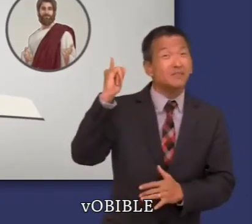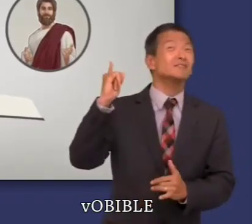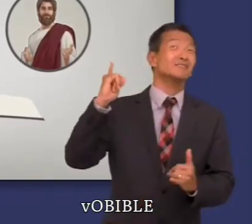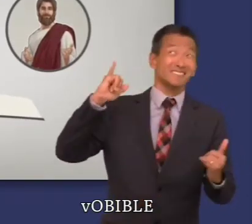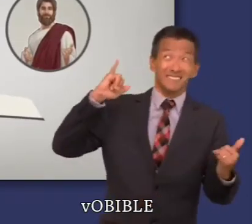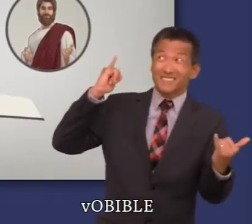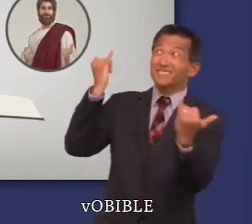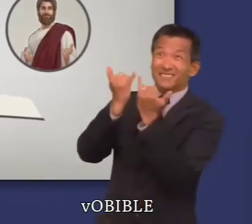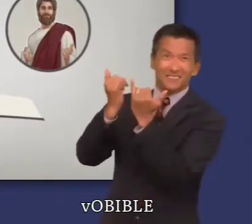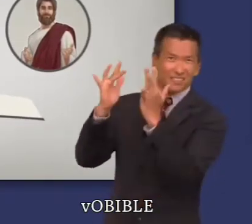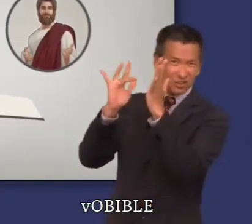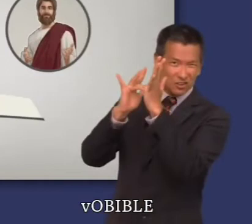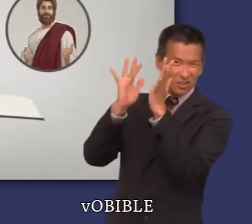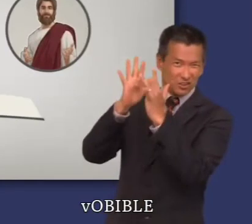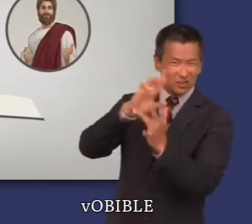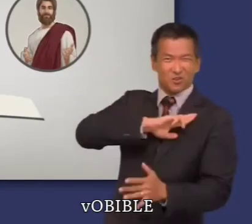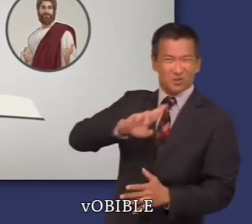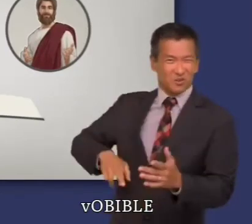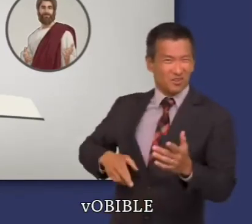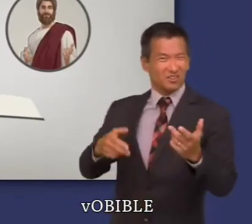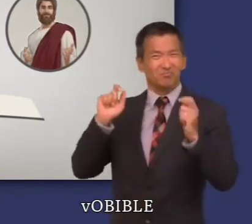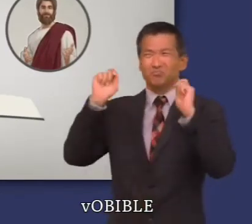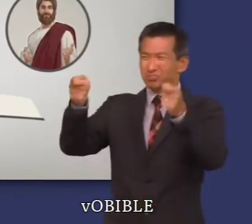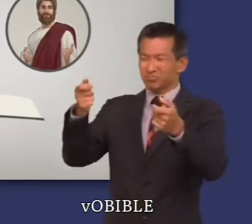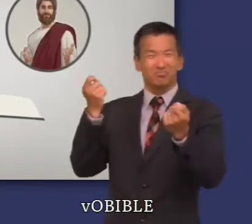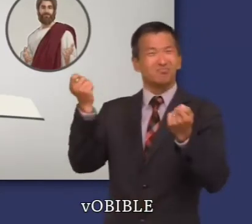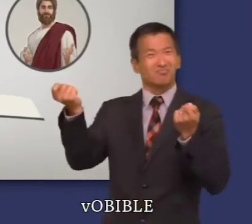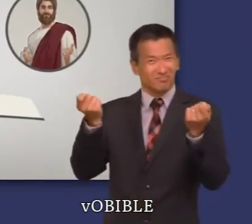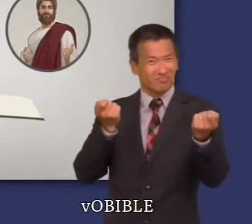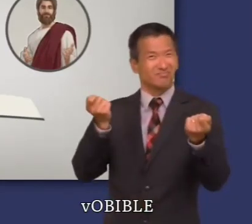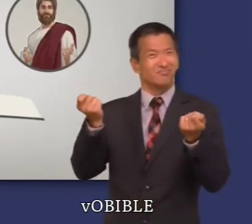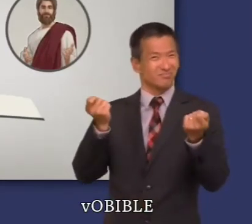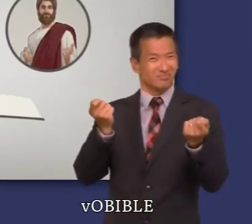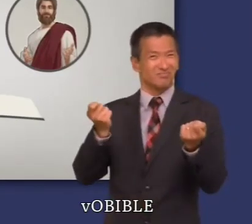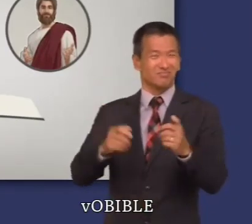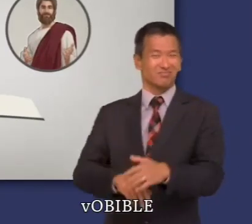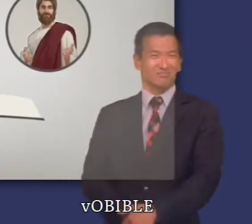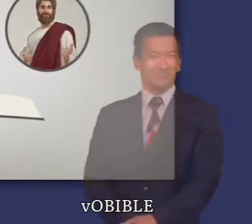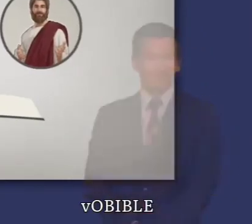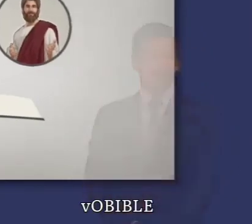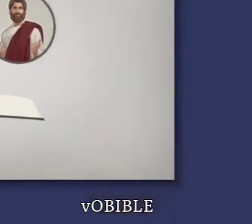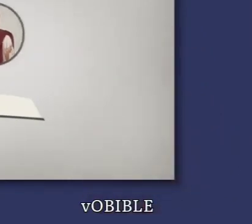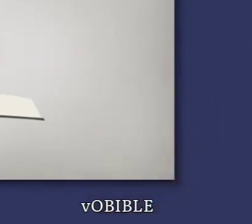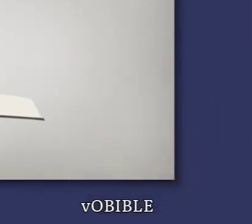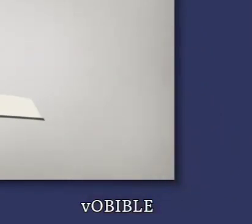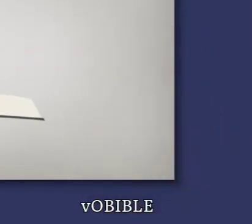nation. Cette mauvaise action met en colère Jéhovah, qui envoie un fléau sur le peuple.